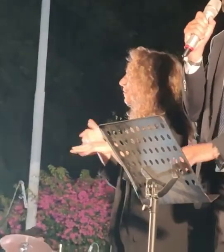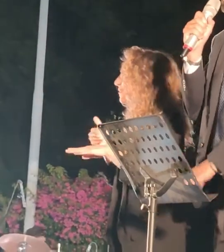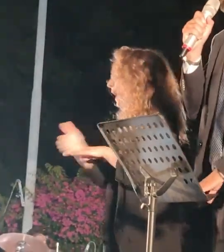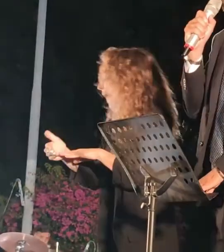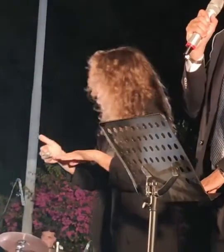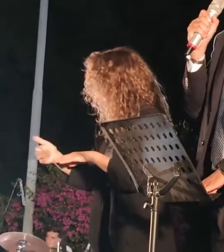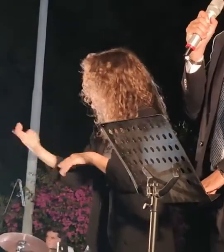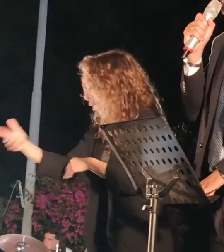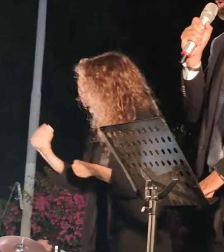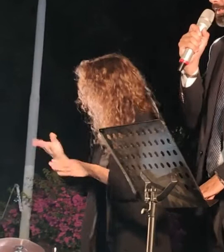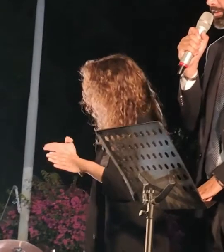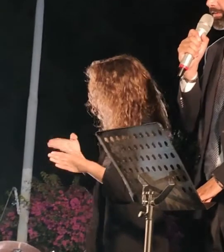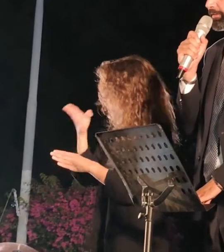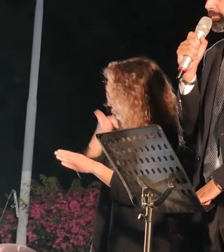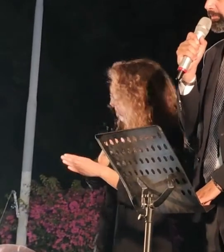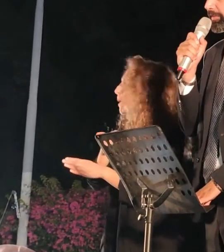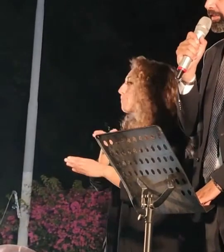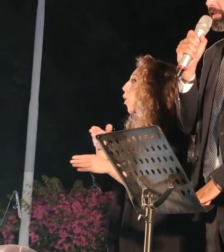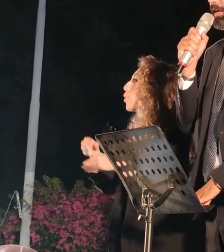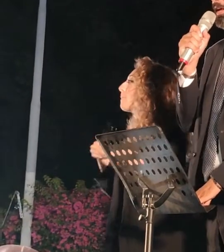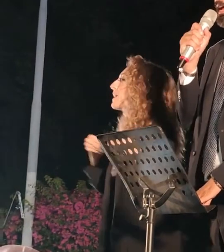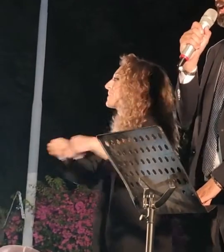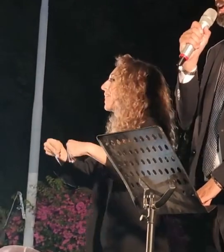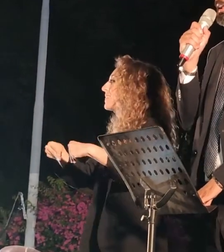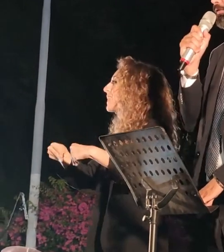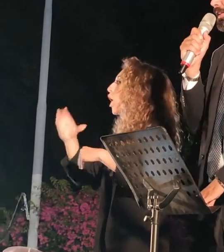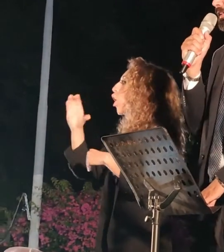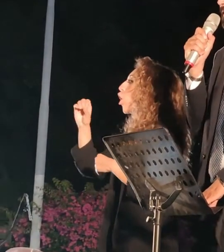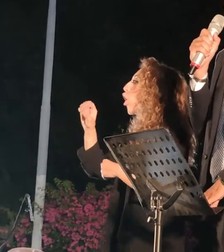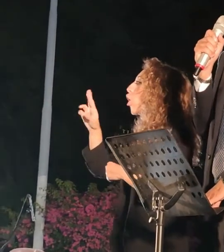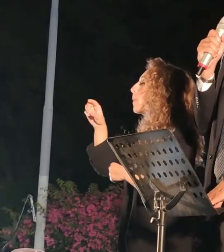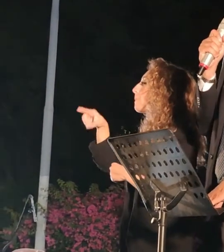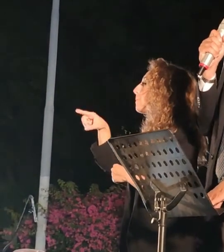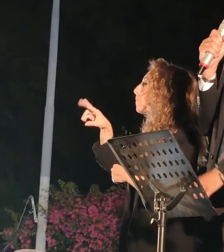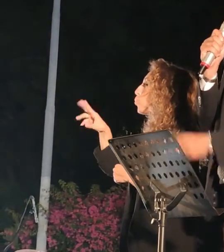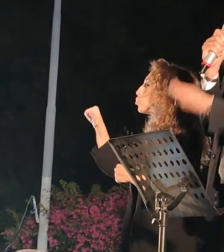ho presenziato al Corpus Domini. E alla fine,